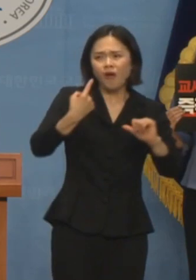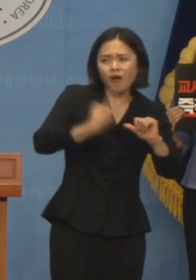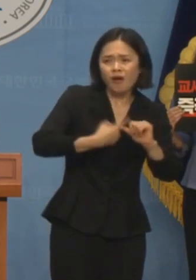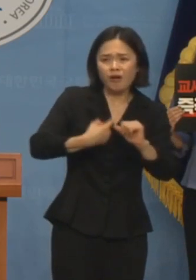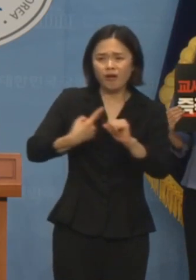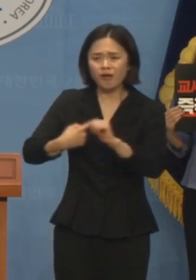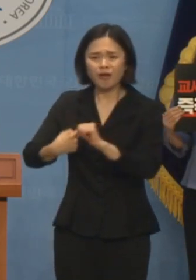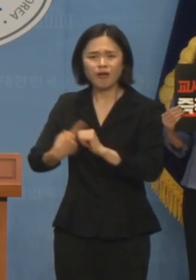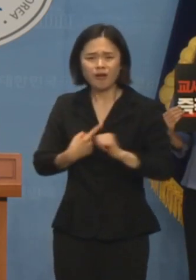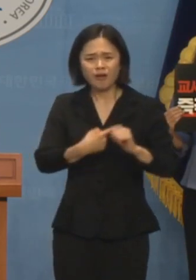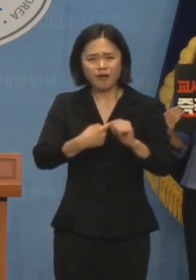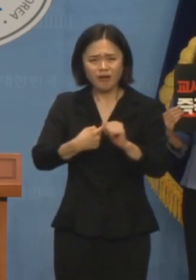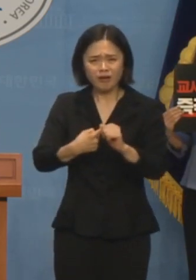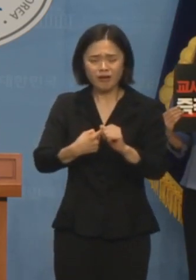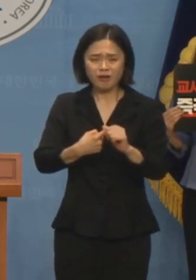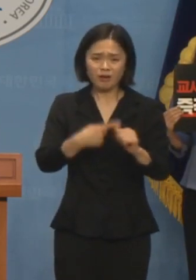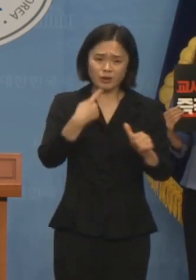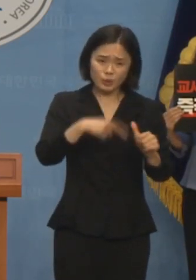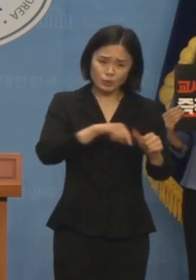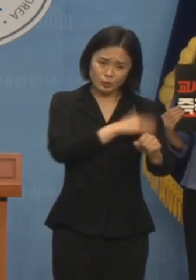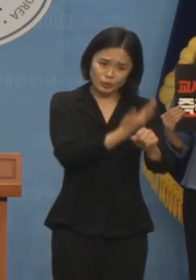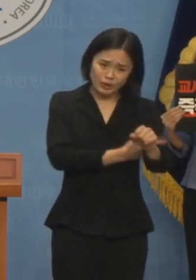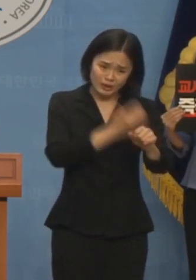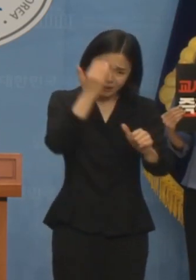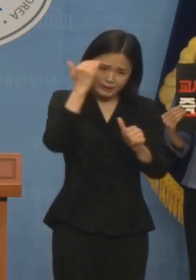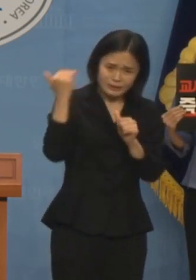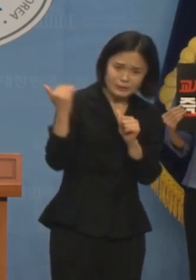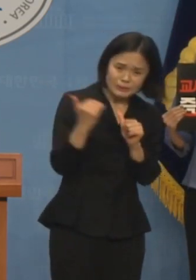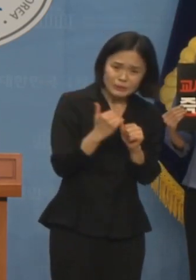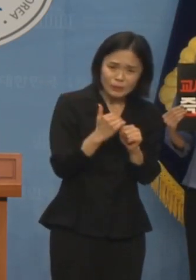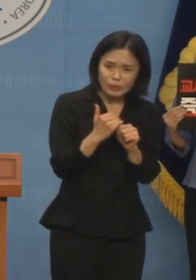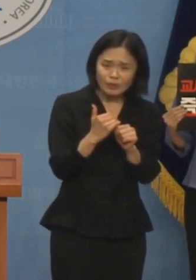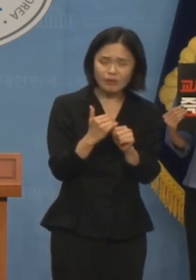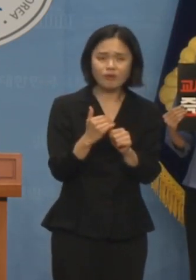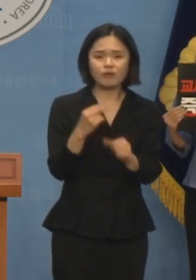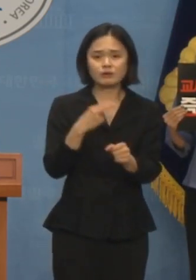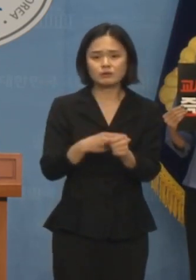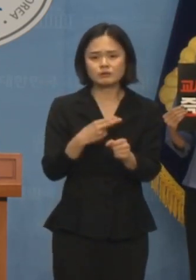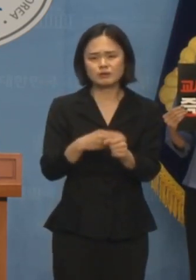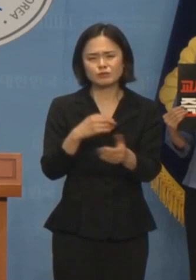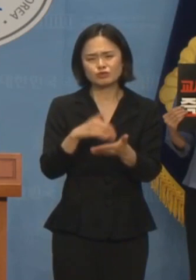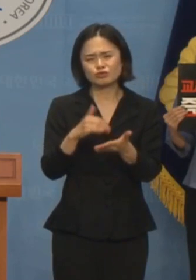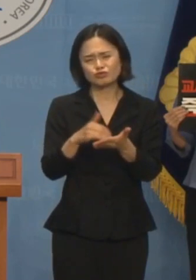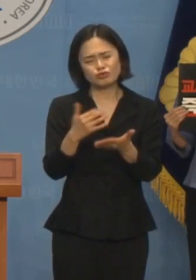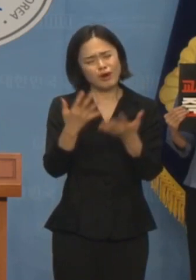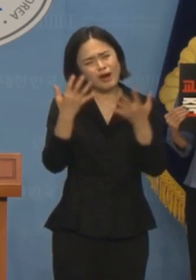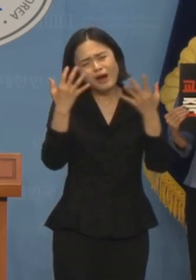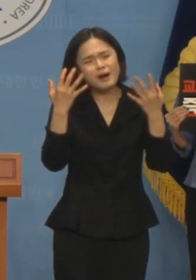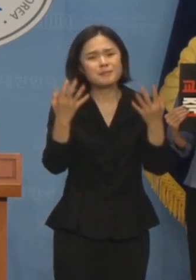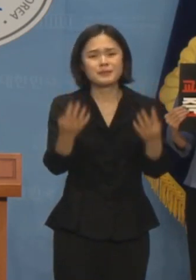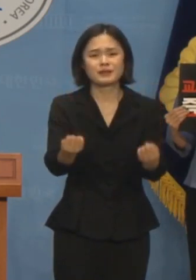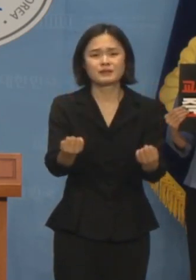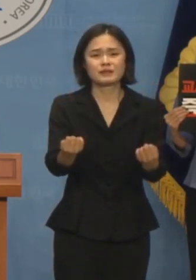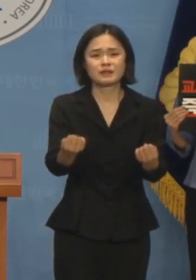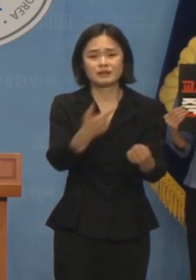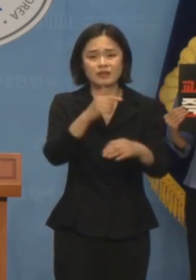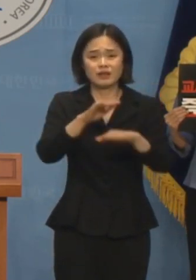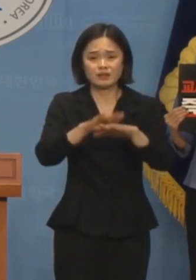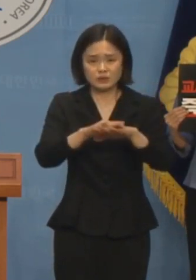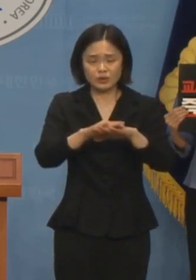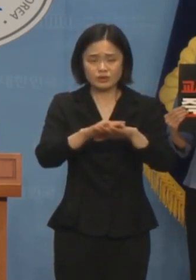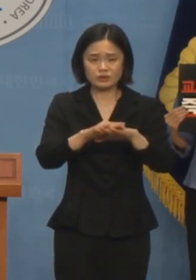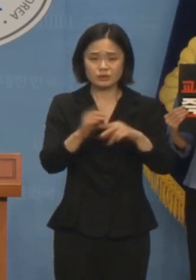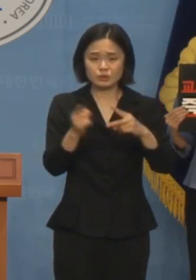작은 교육활동 침해로 고통받는 수십만의 선생님이 계십니다. 고 대전 용산초 선생님의 순직